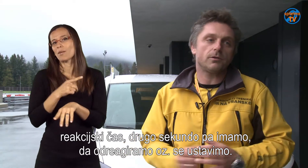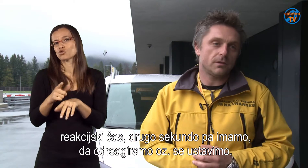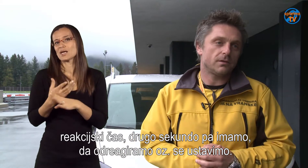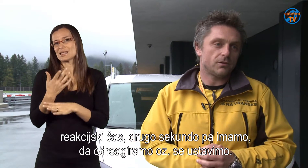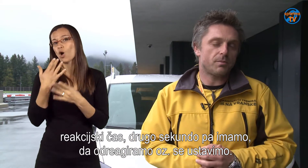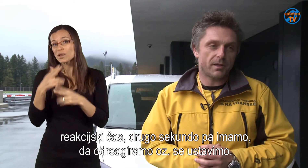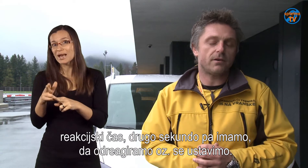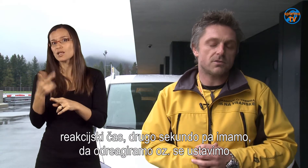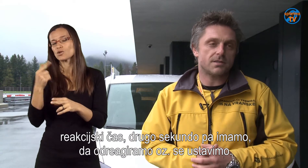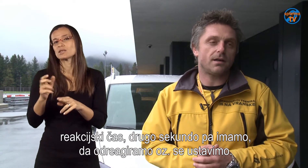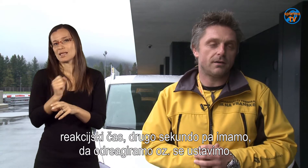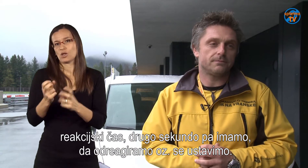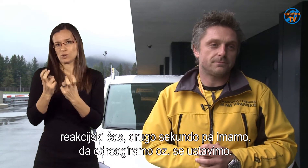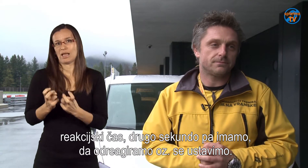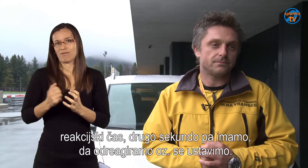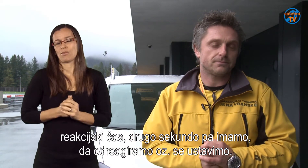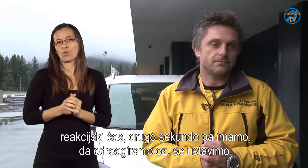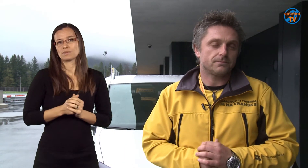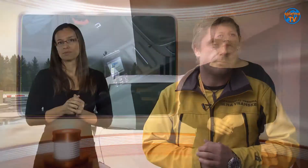ustavimo.